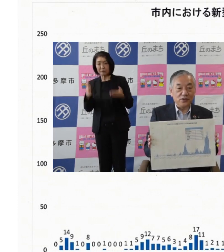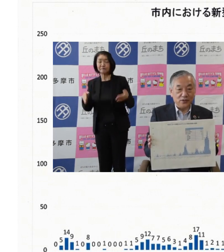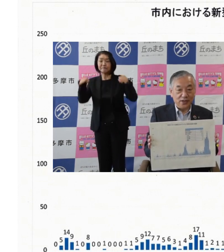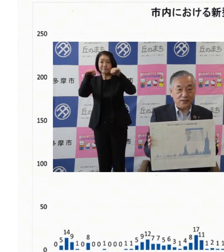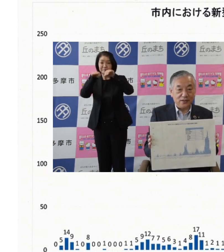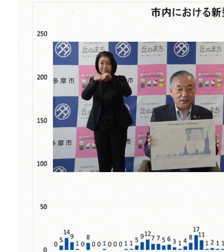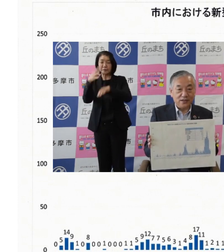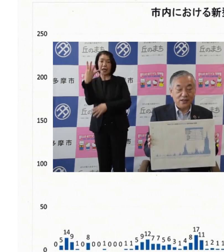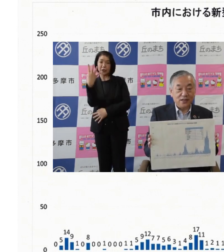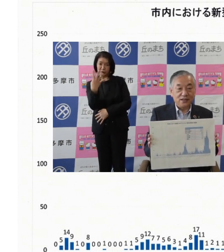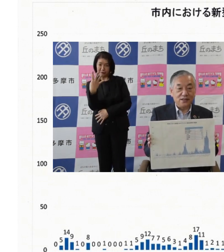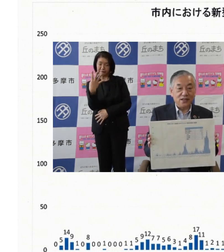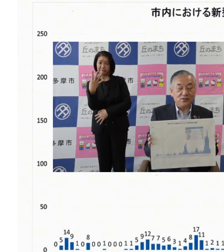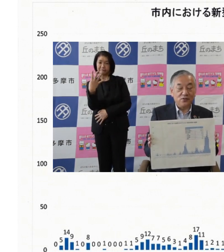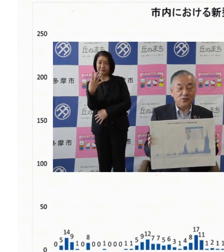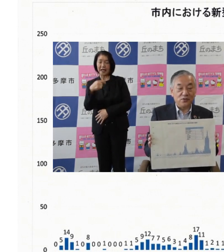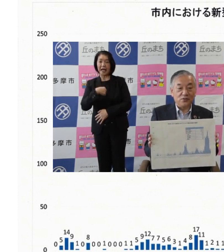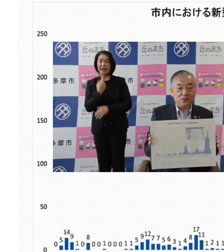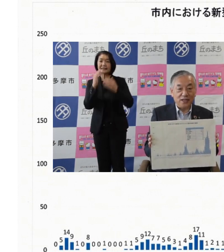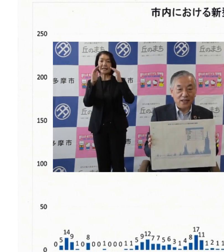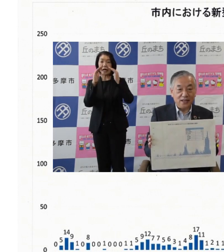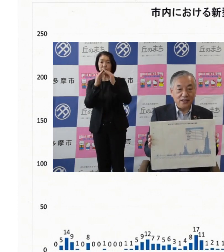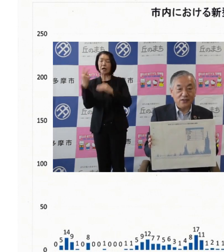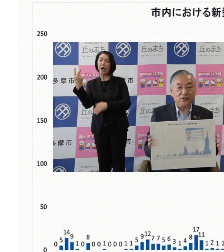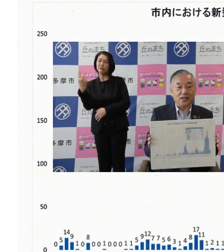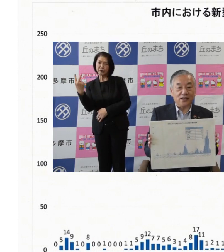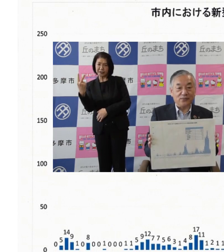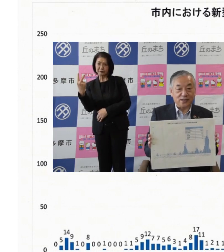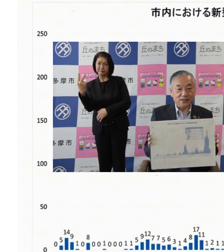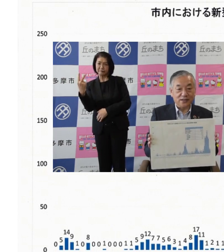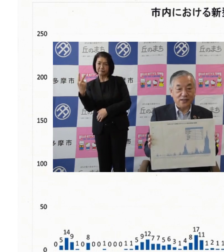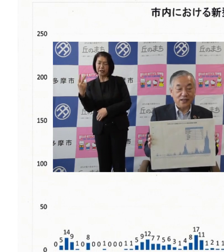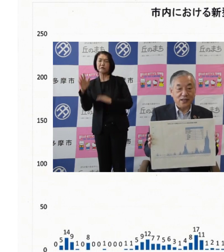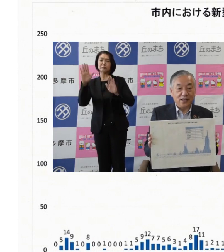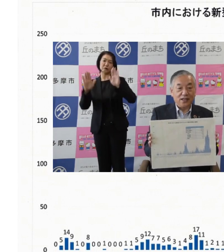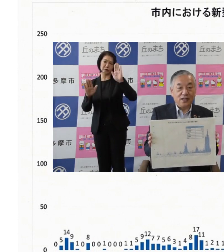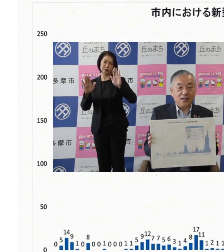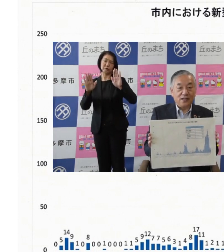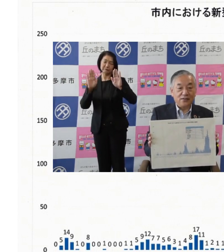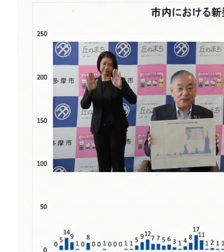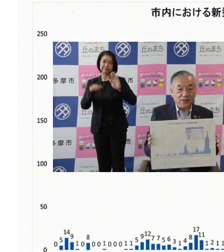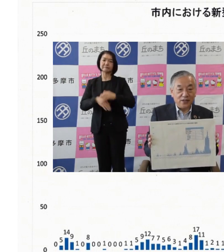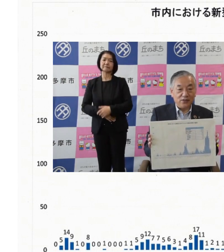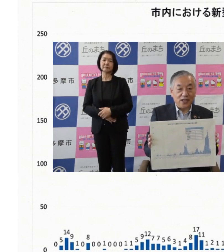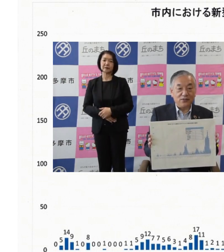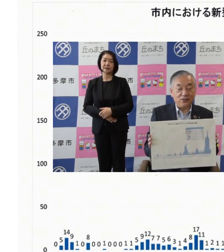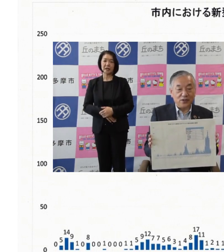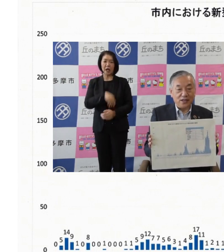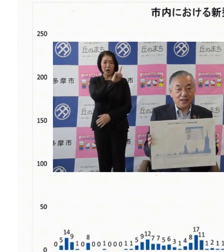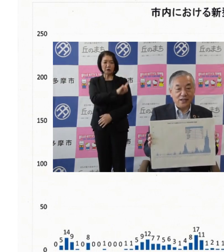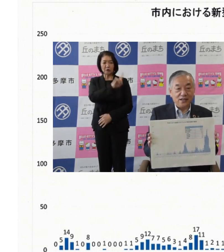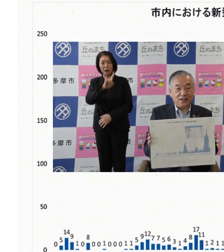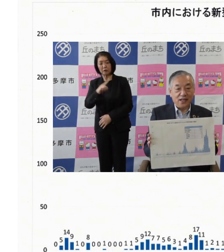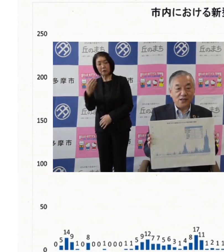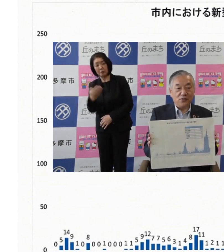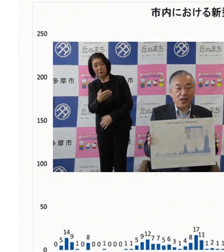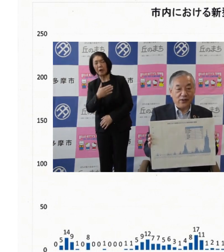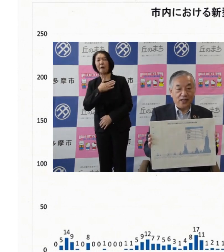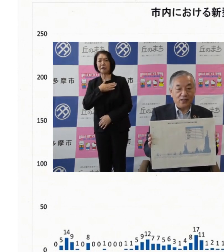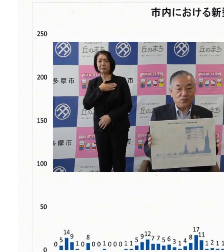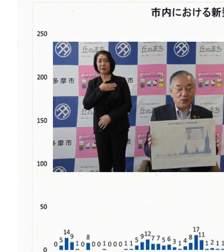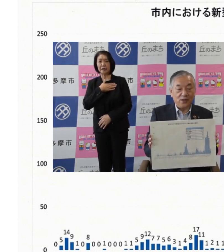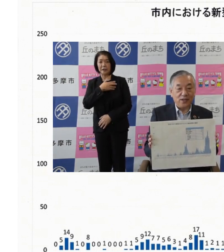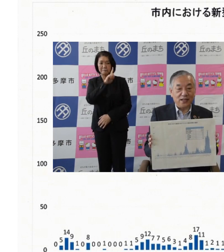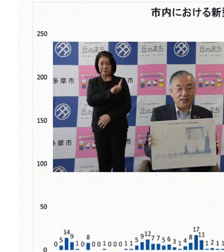養4人、自宅療養2人となっています。グラフでご覧の通り、第5